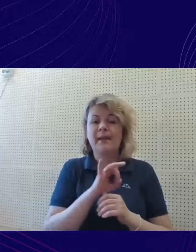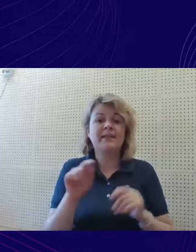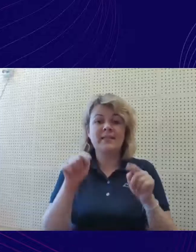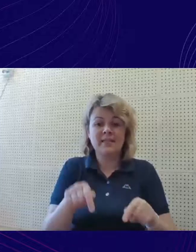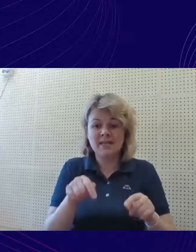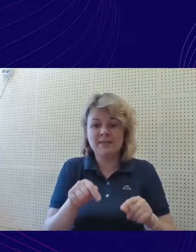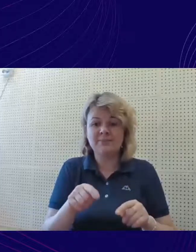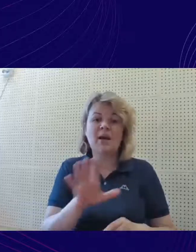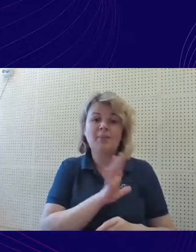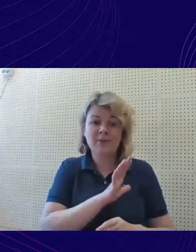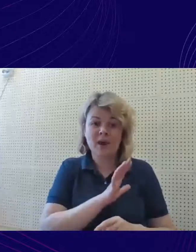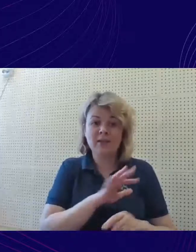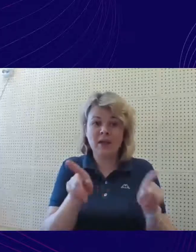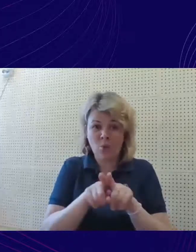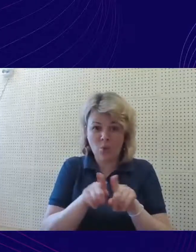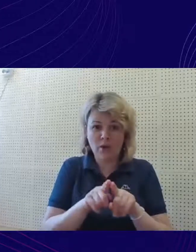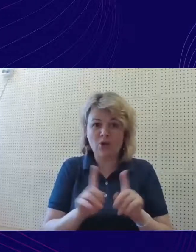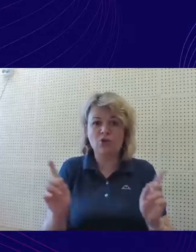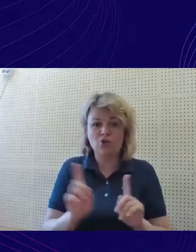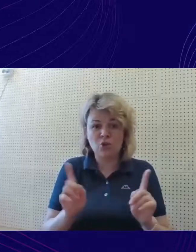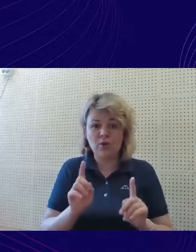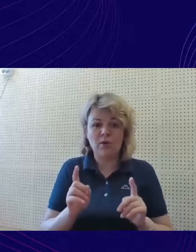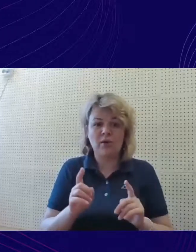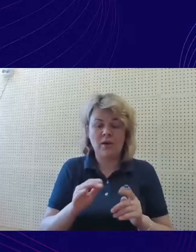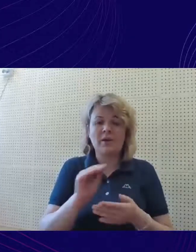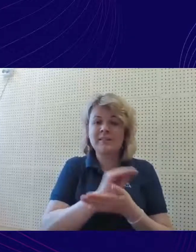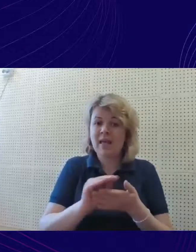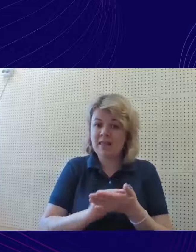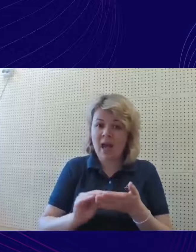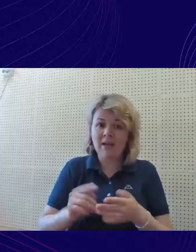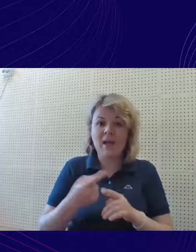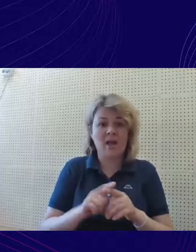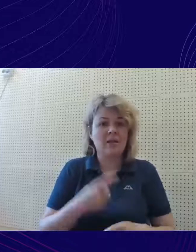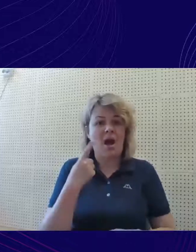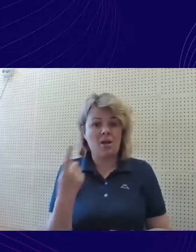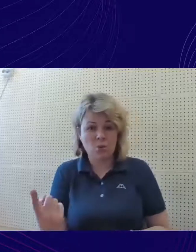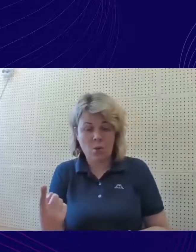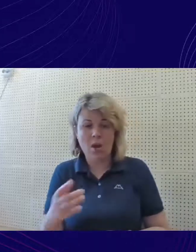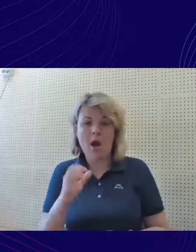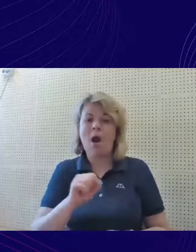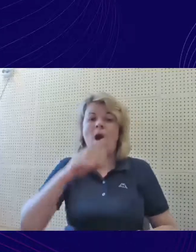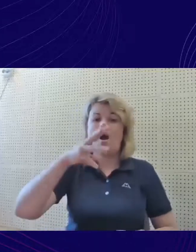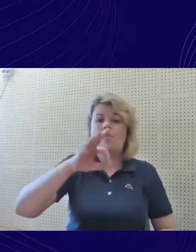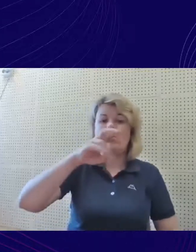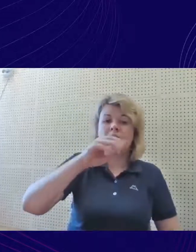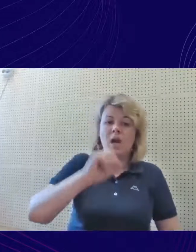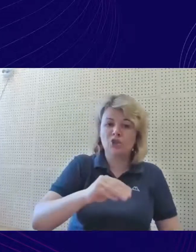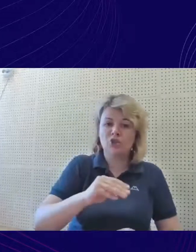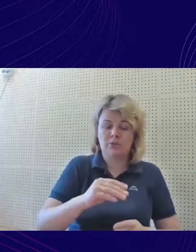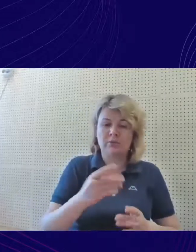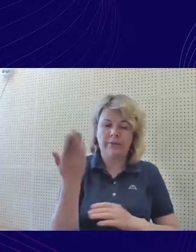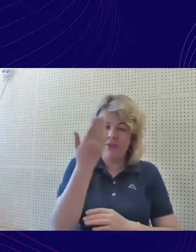здесь бывает такое, что сценарий – это одна история, а монтаж фильма – это другая